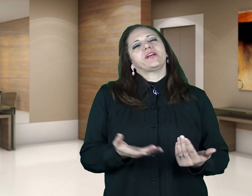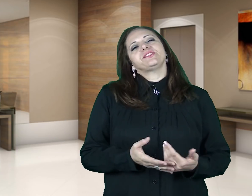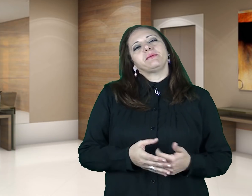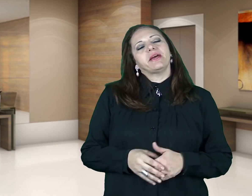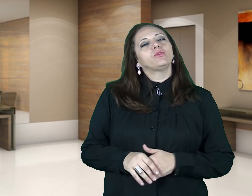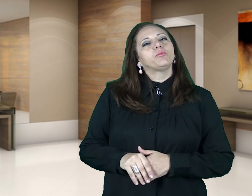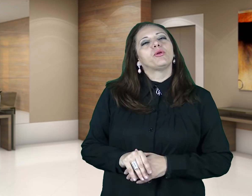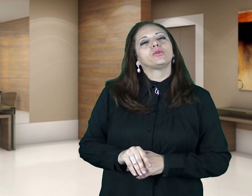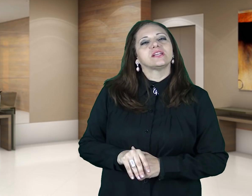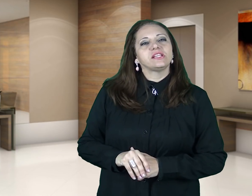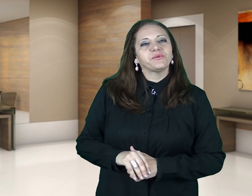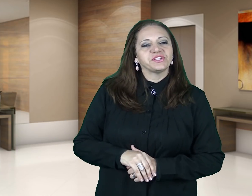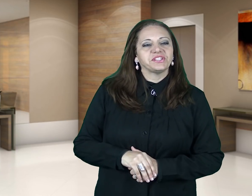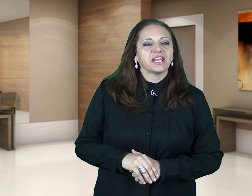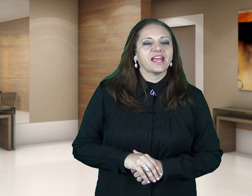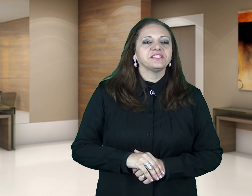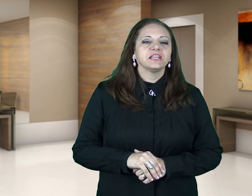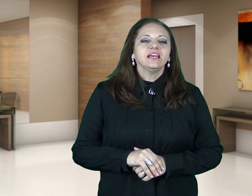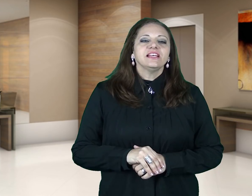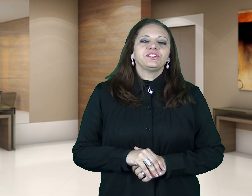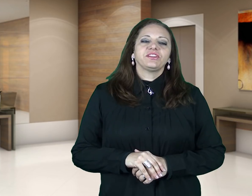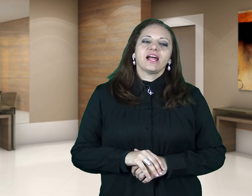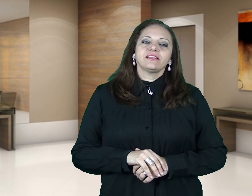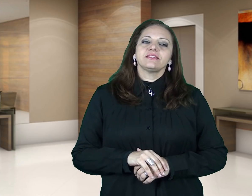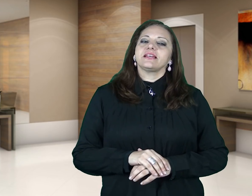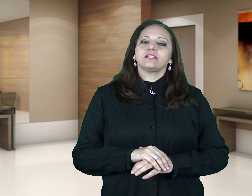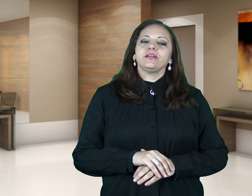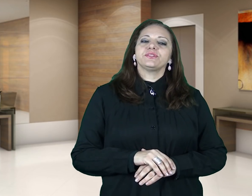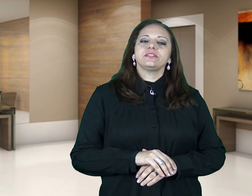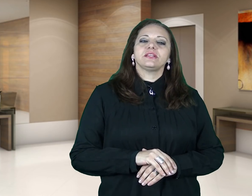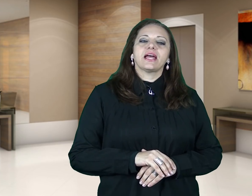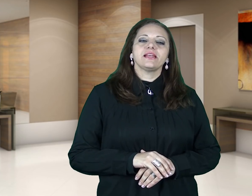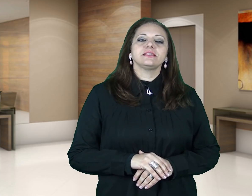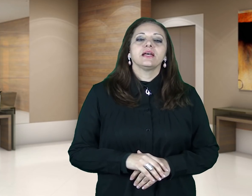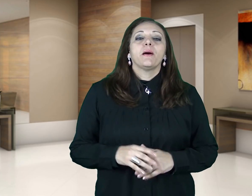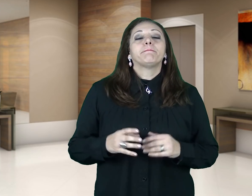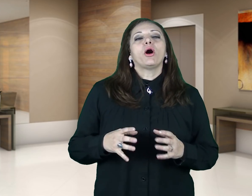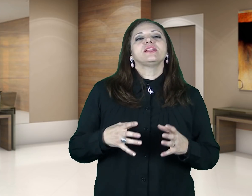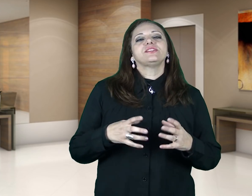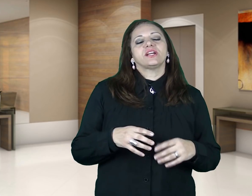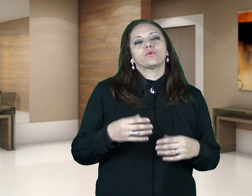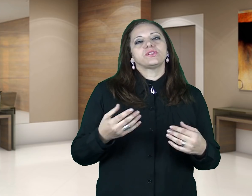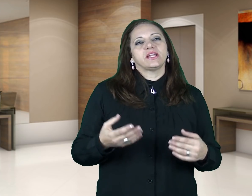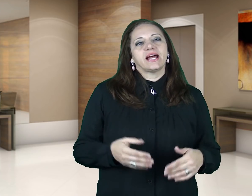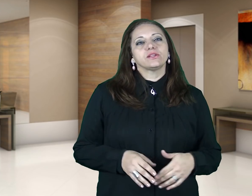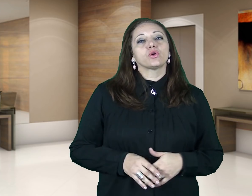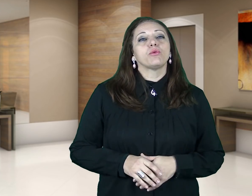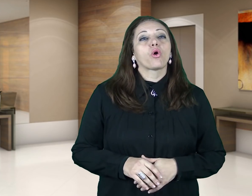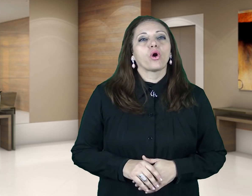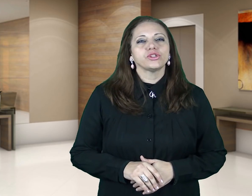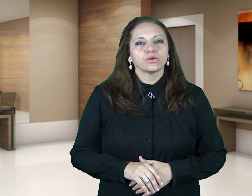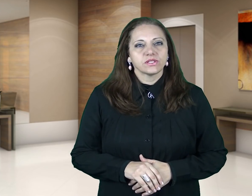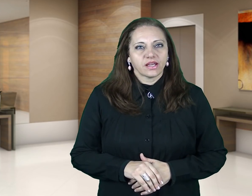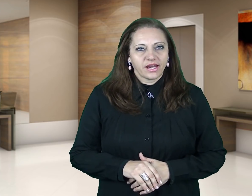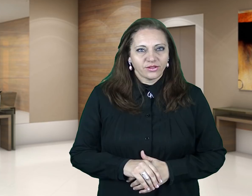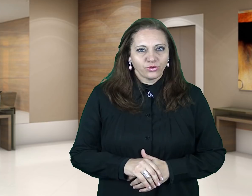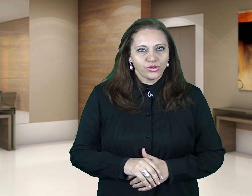o conhecimento um pouco das línguas de sinais, se trata se as línguas de sinais podem ser consideradas como código secreto